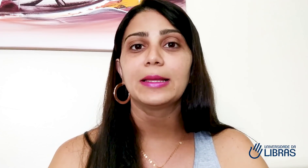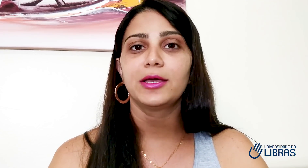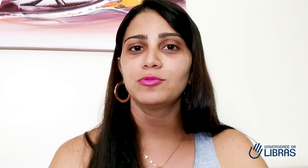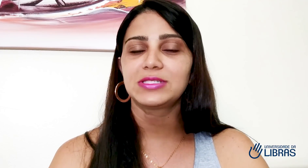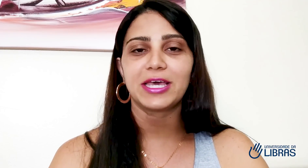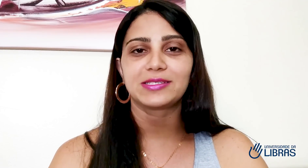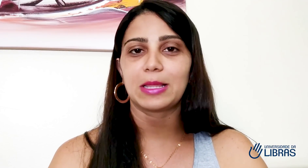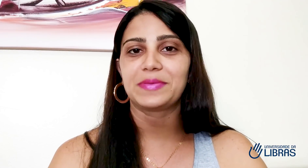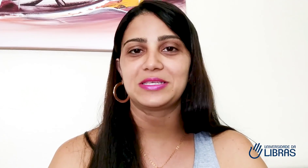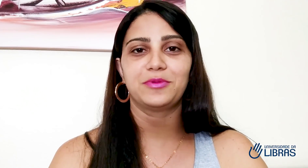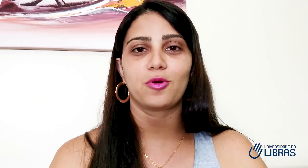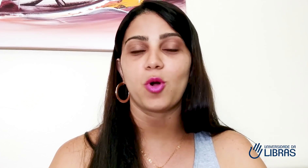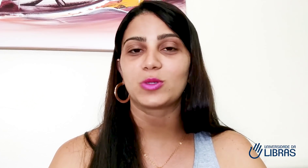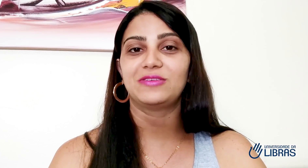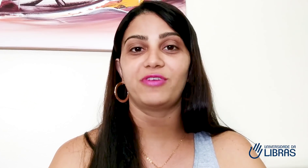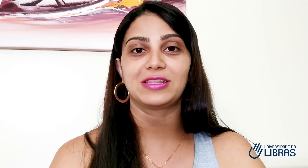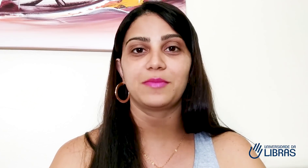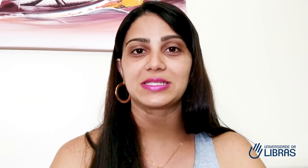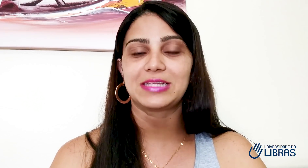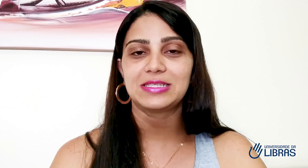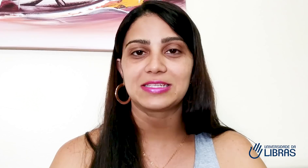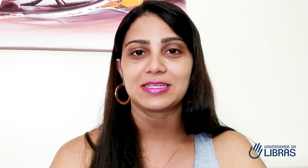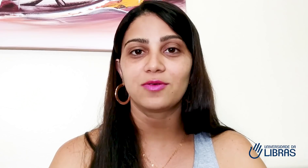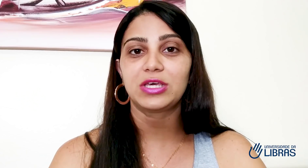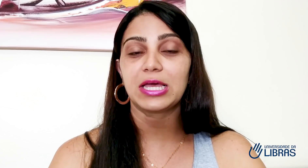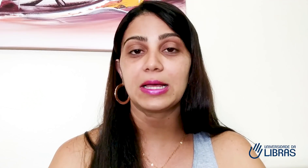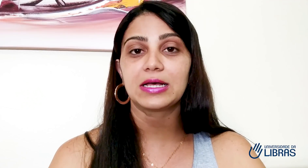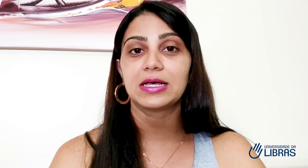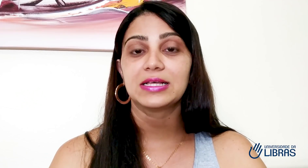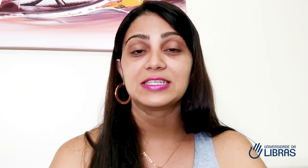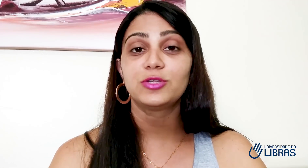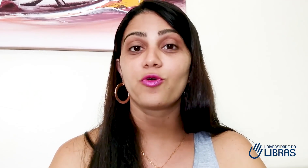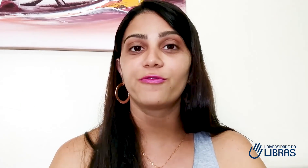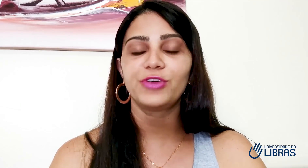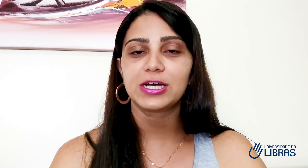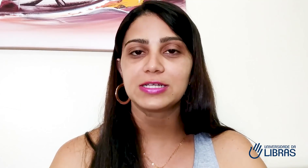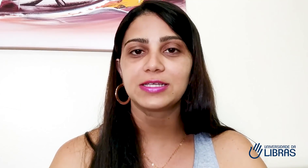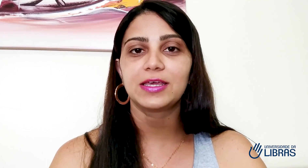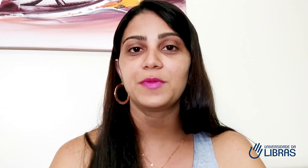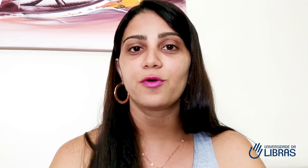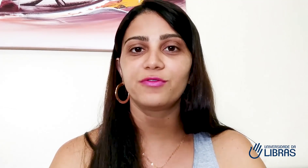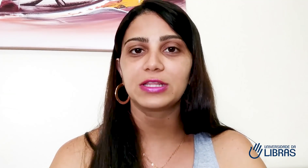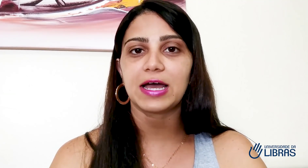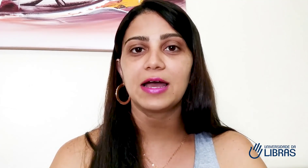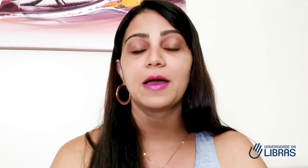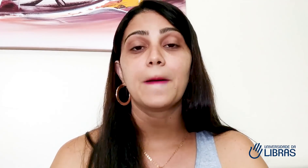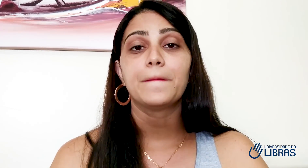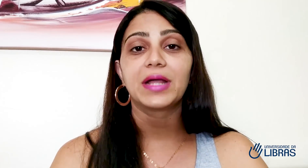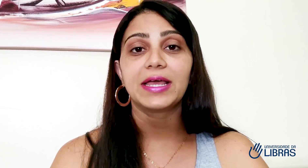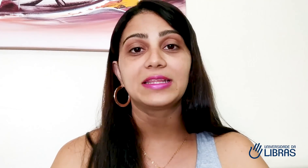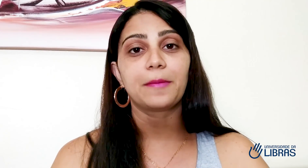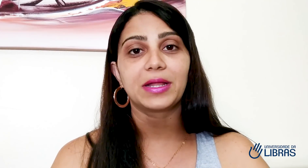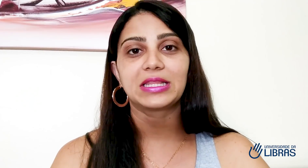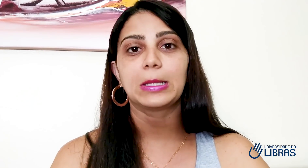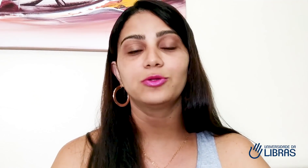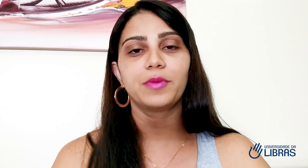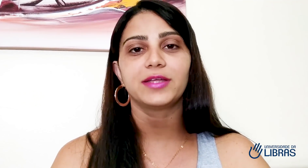eu não sei se ela percebeu alguma coisa diferente na minha sinalização, que ela sentiu confiança em me convidar para interpretá-la no